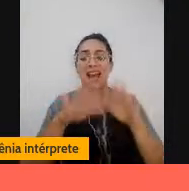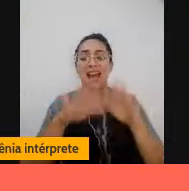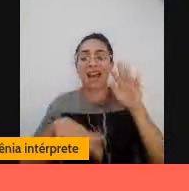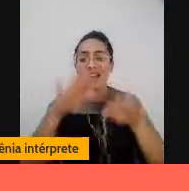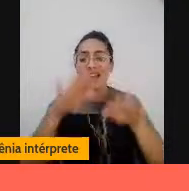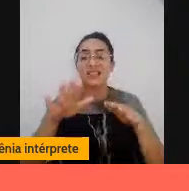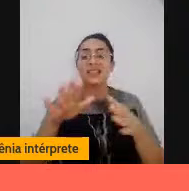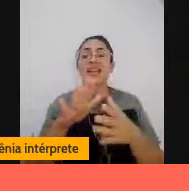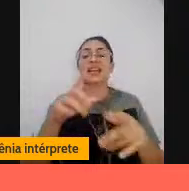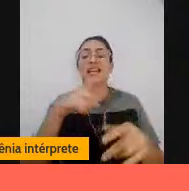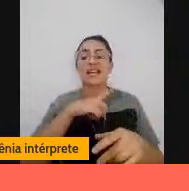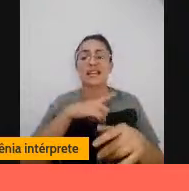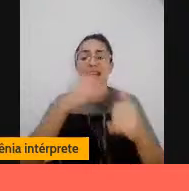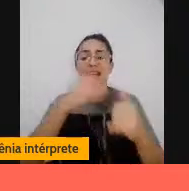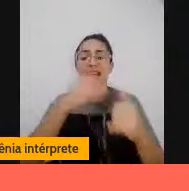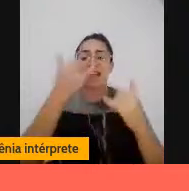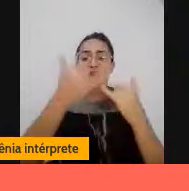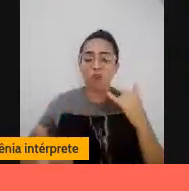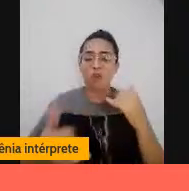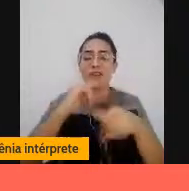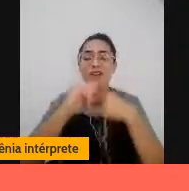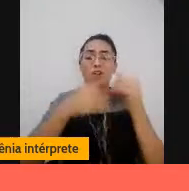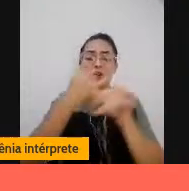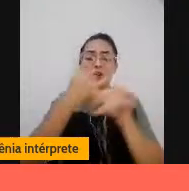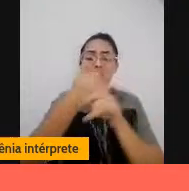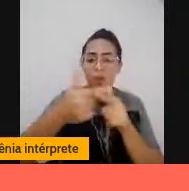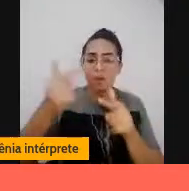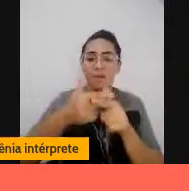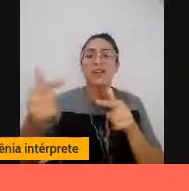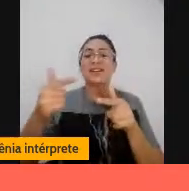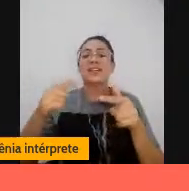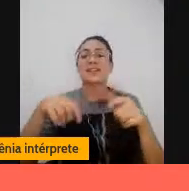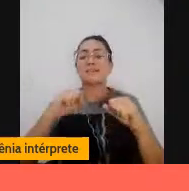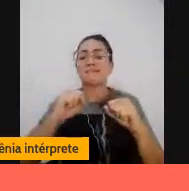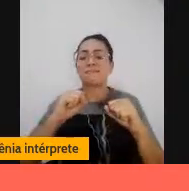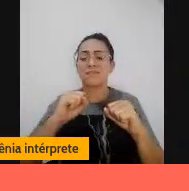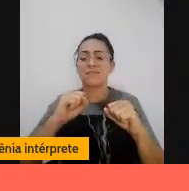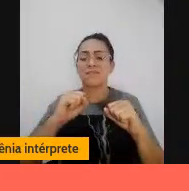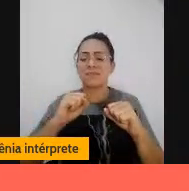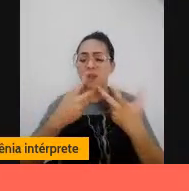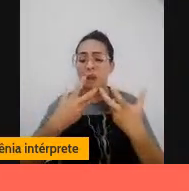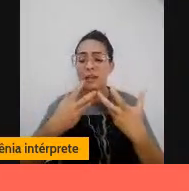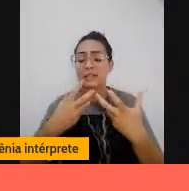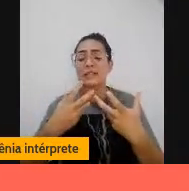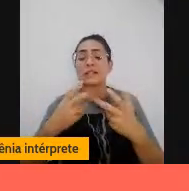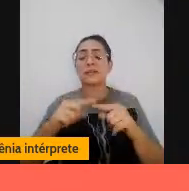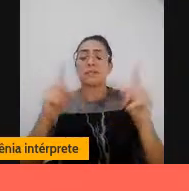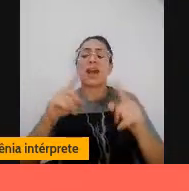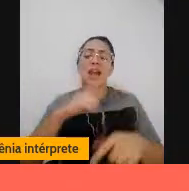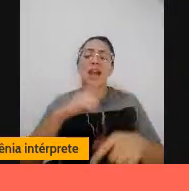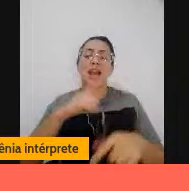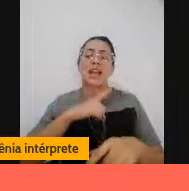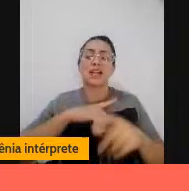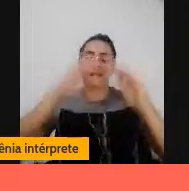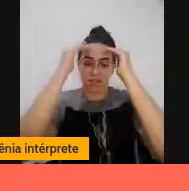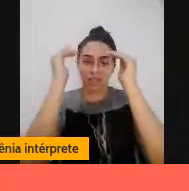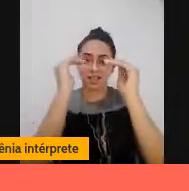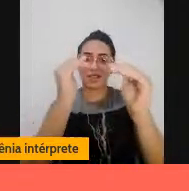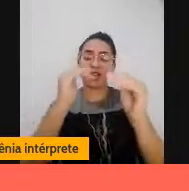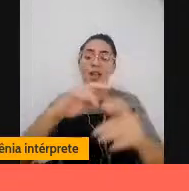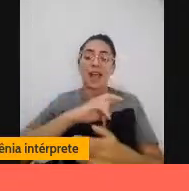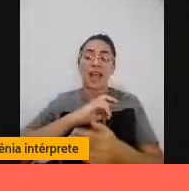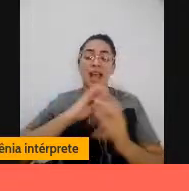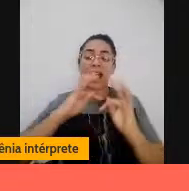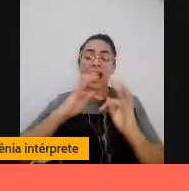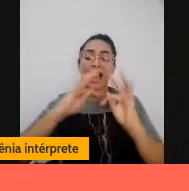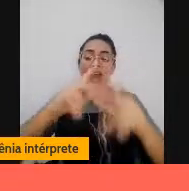à internet, seja lá o que for, e arrojado, mas com respeito àqueles que fazem a história do centro